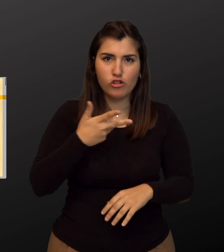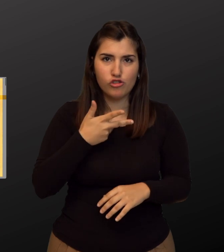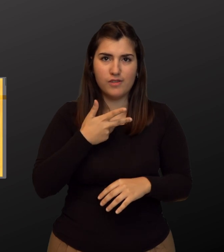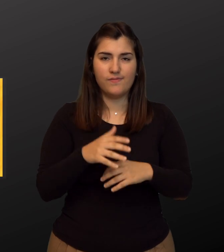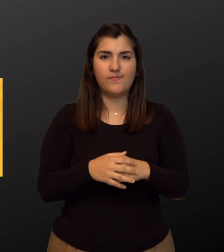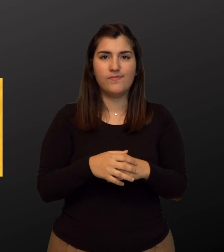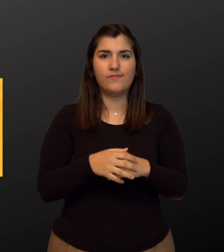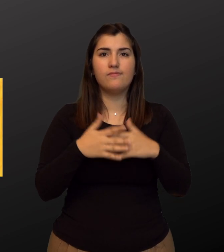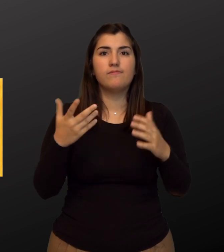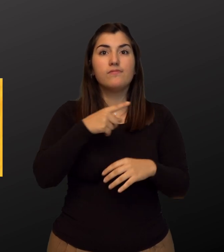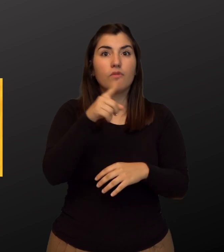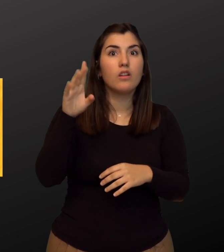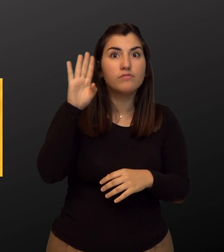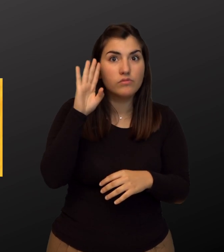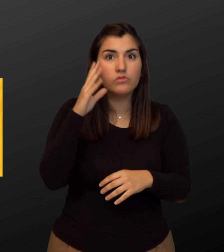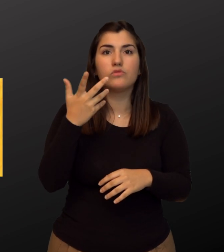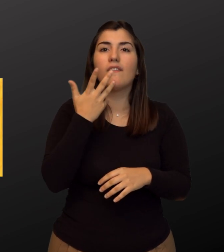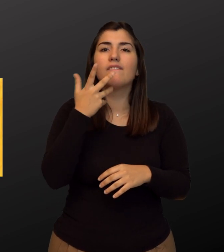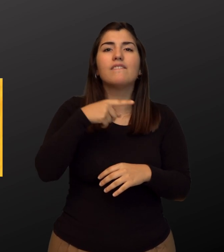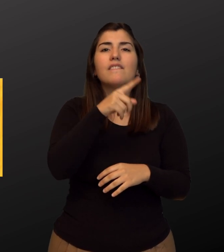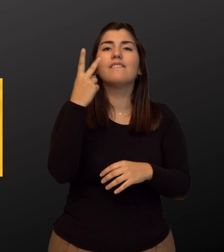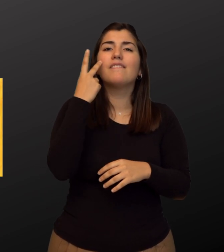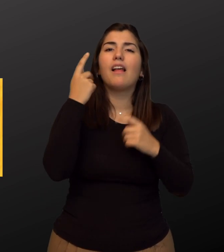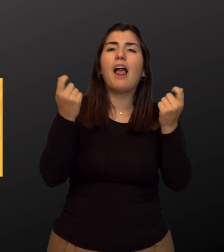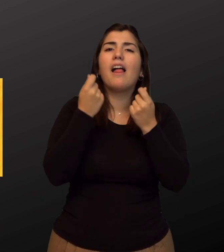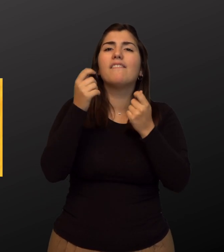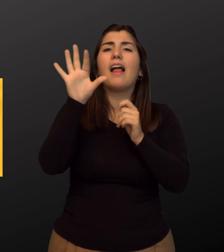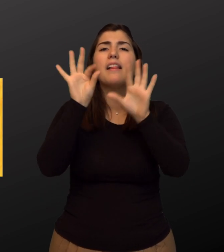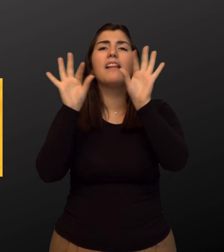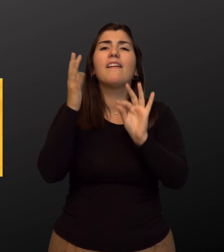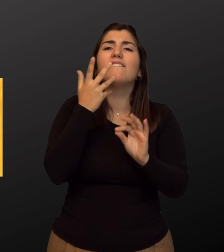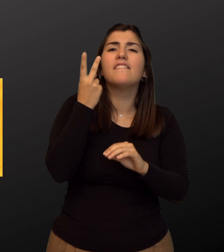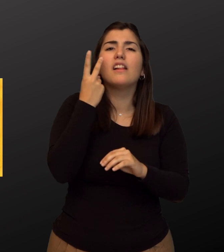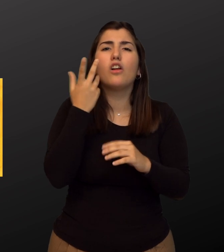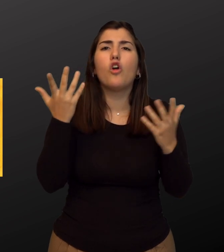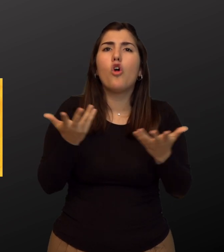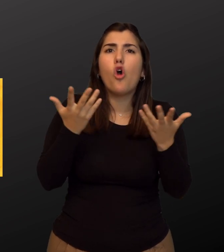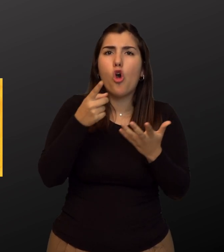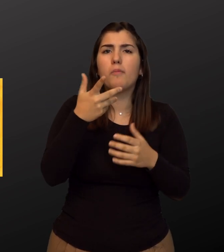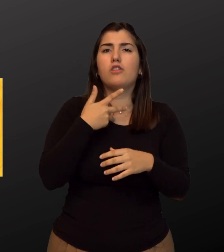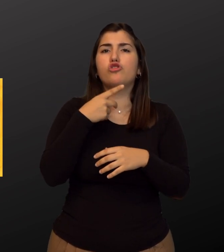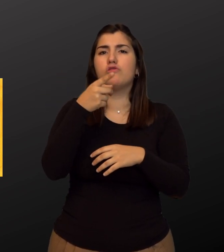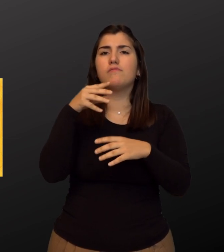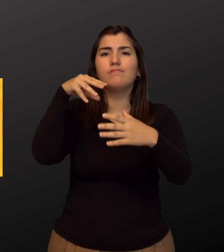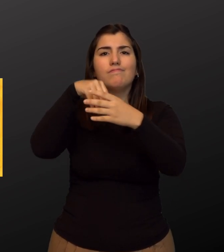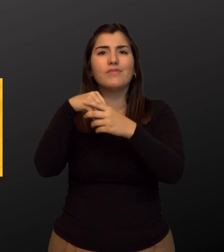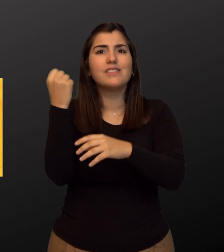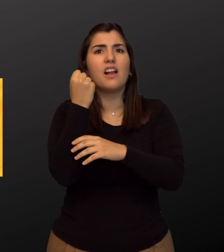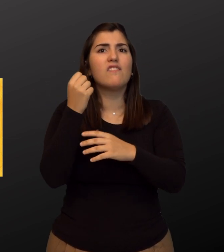disabilità attenzione per vedere quali sono gli eventi tradotti in Lis dovete scaricare